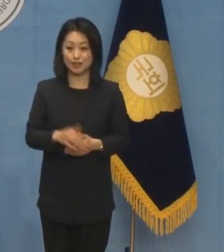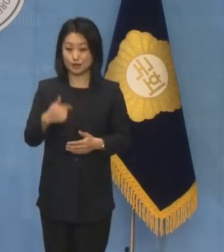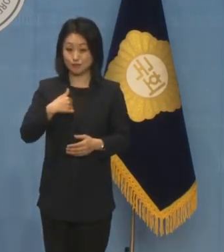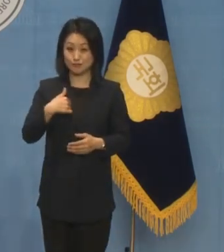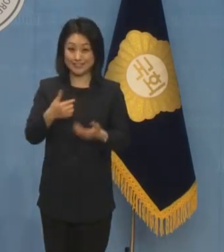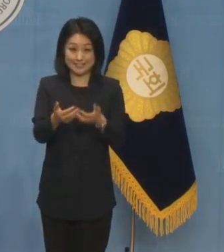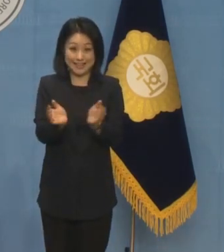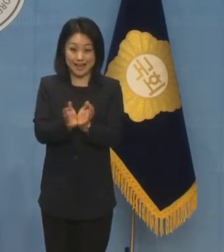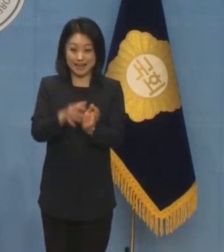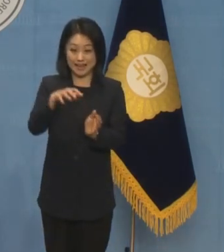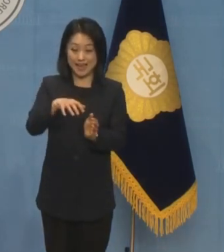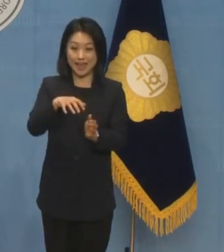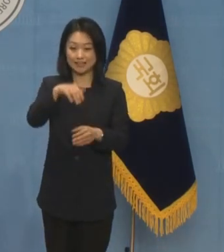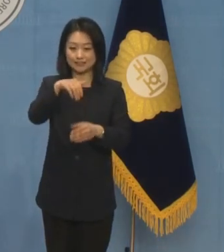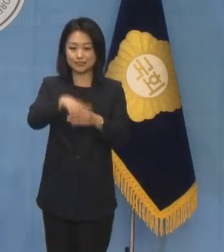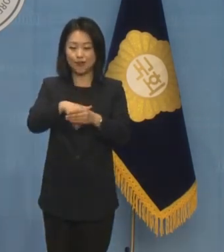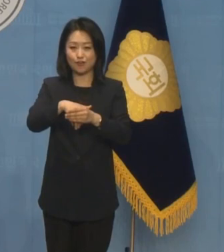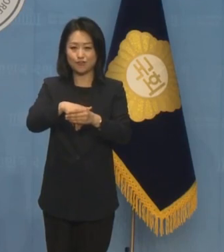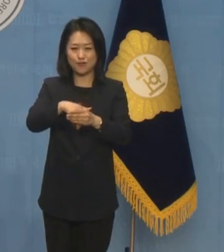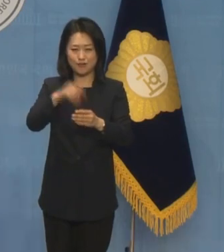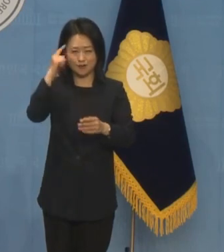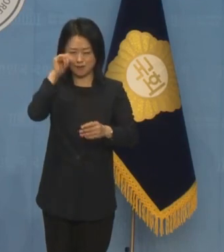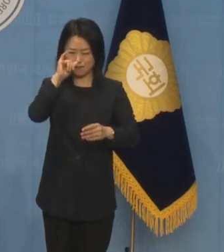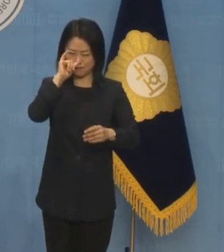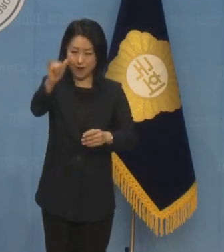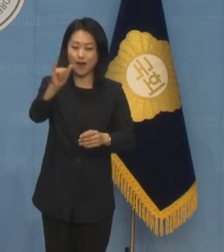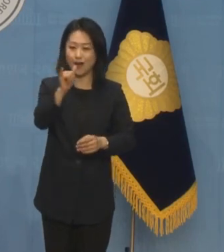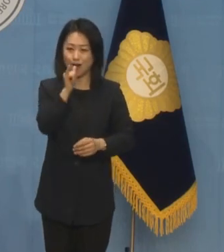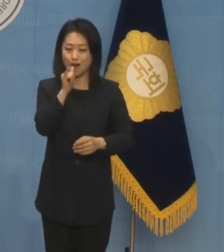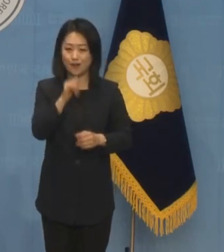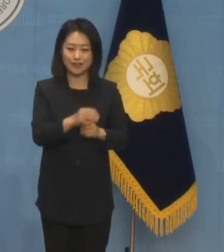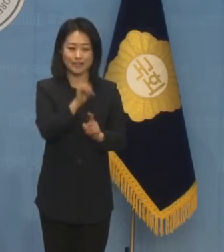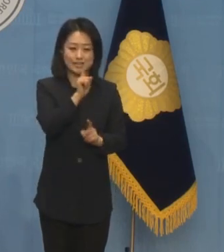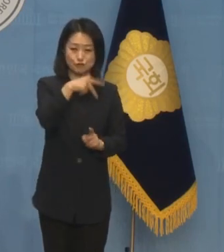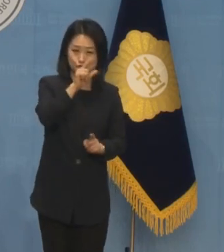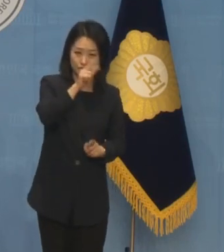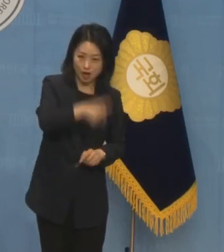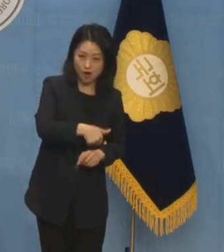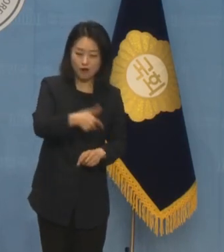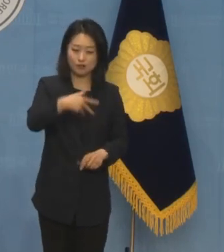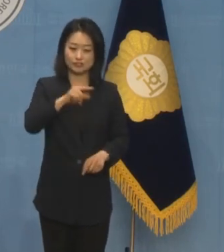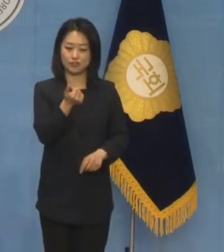넘쳐납니다. 이준석, 천하람 당선인은 말할 것도 없고